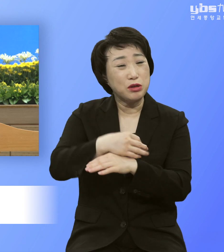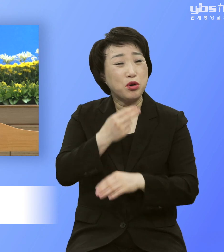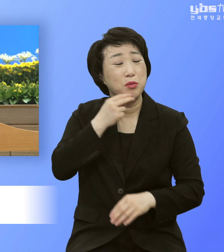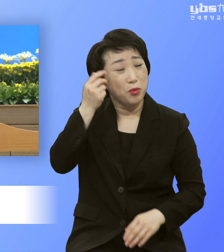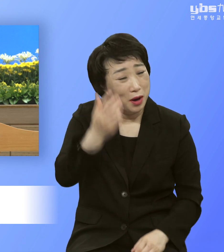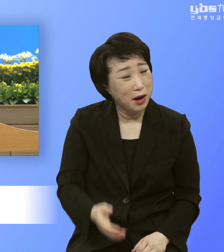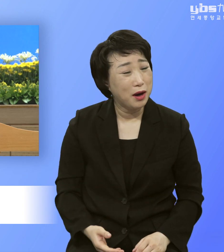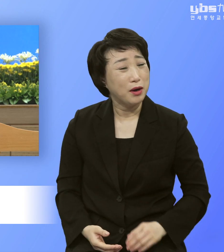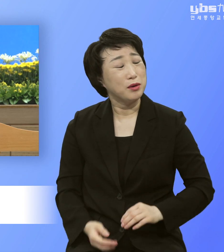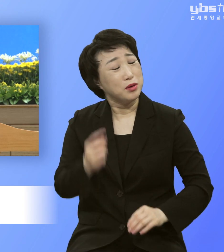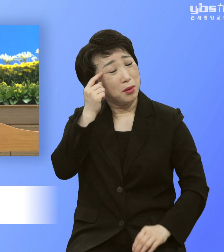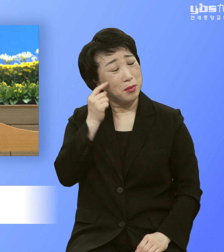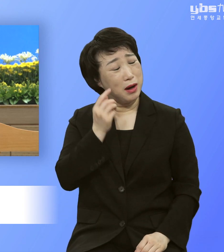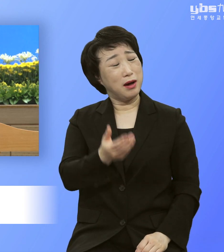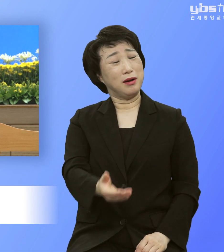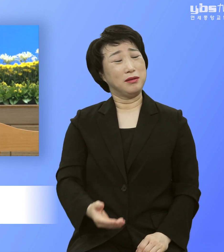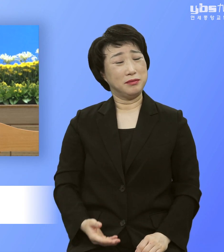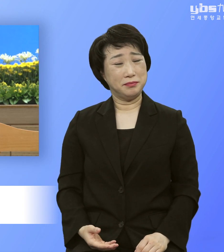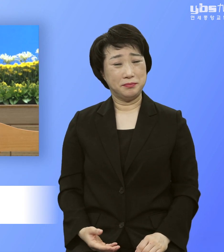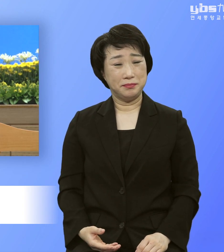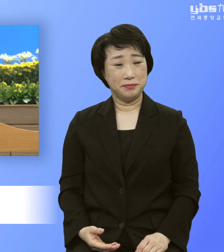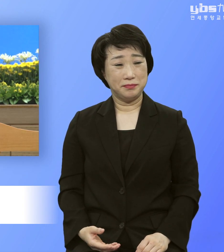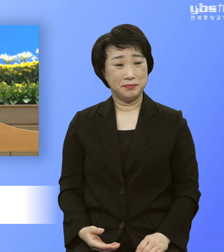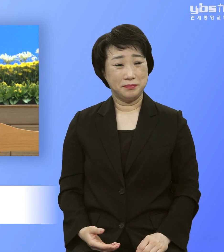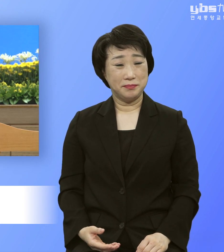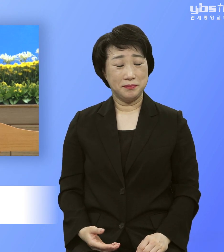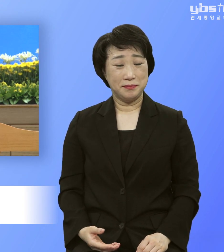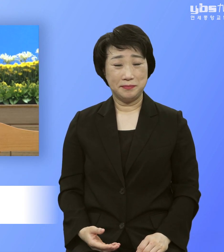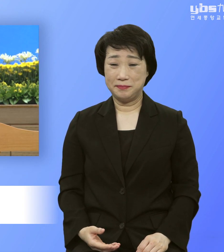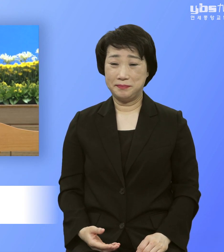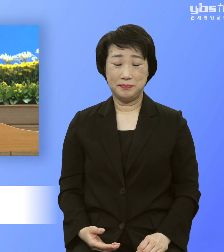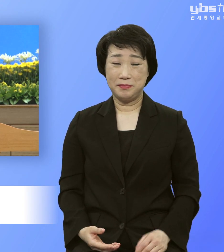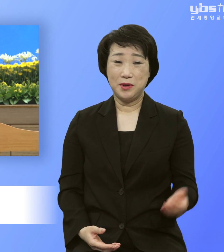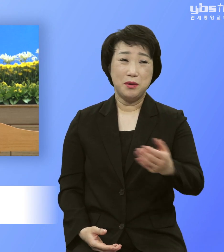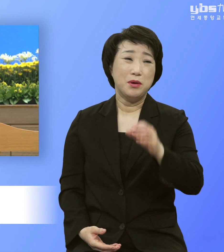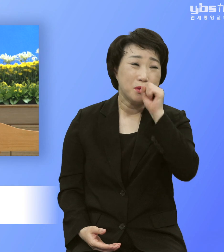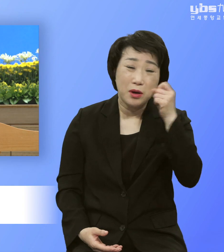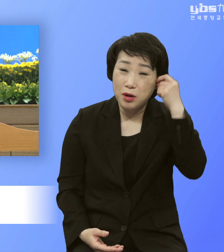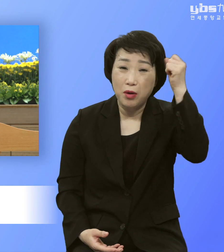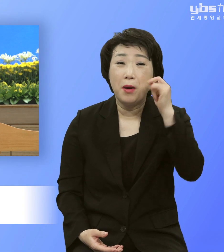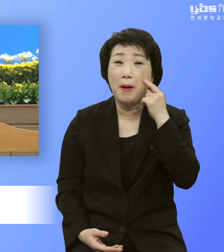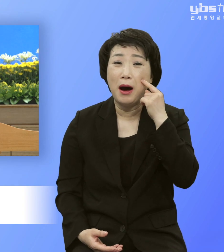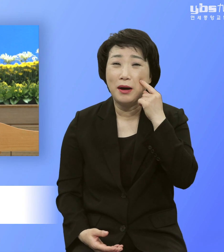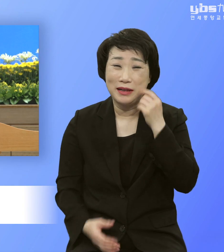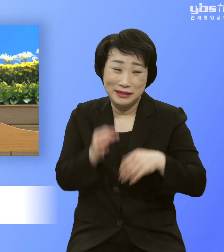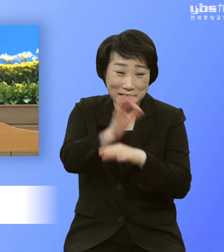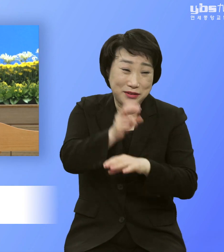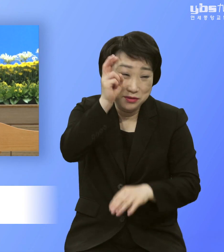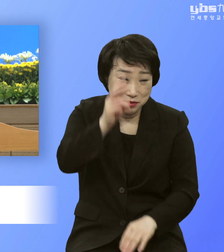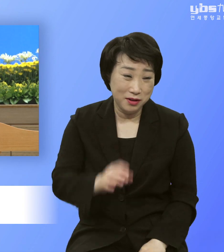놔줬을까? 생각해봐라 그 말이오. 그걸 좋다고 여겼으면 내가 샀을 거